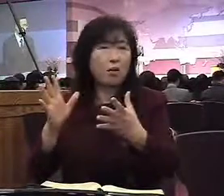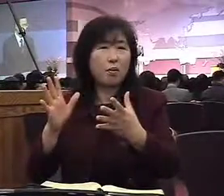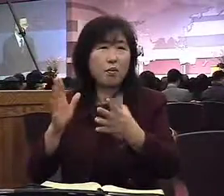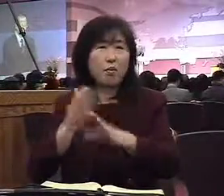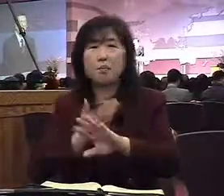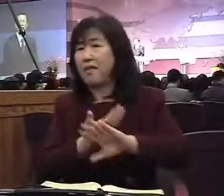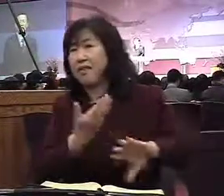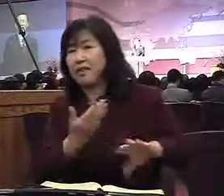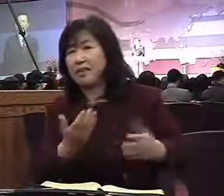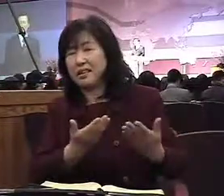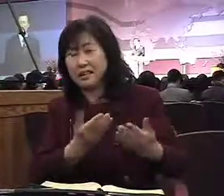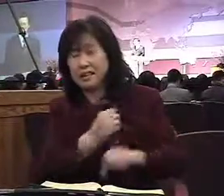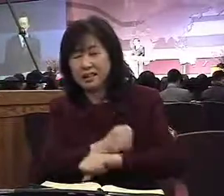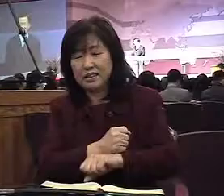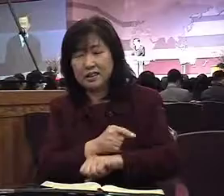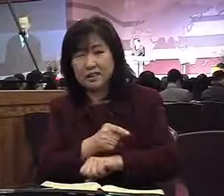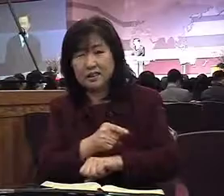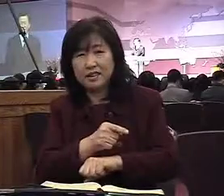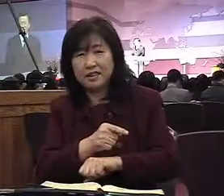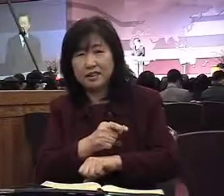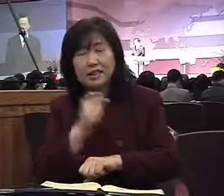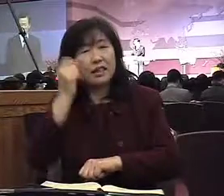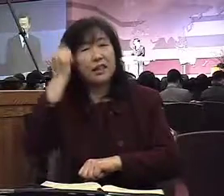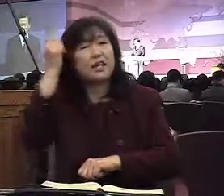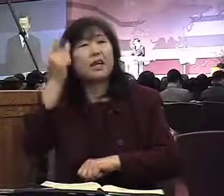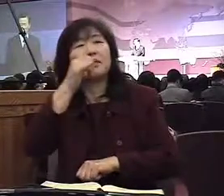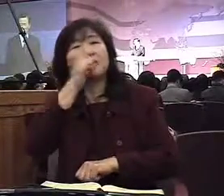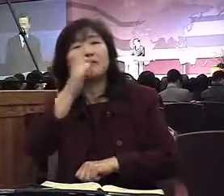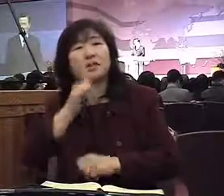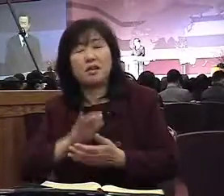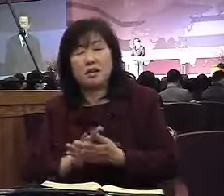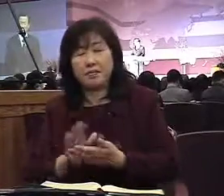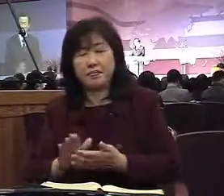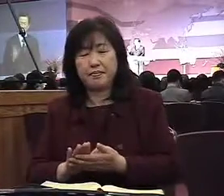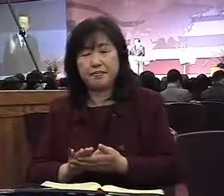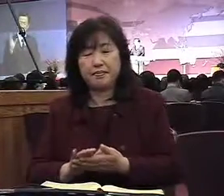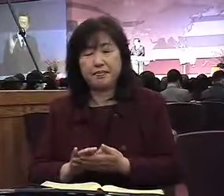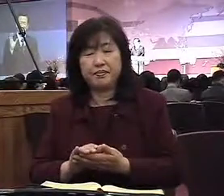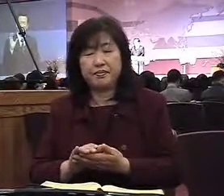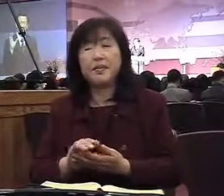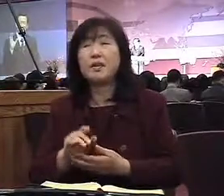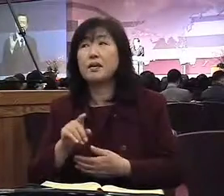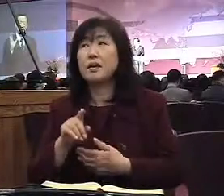있구나 하는 그런 경우를 제가 깨달은 일이 있습니다. 여러분요,